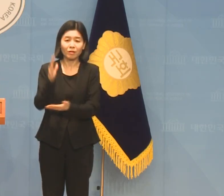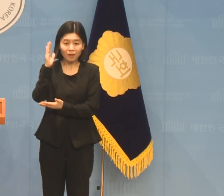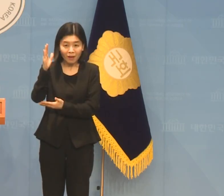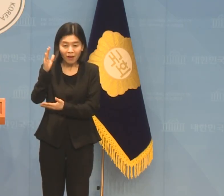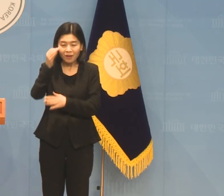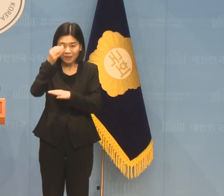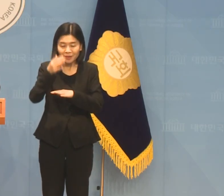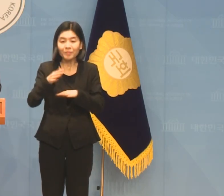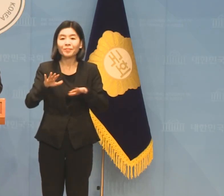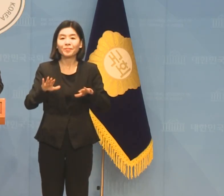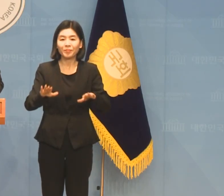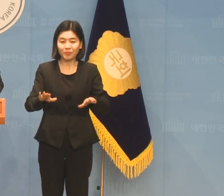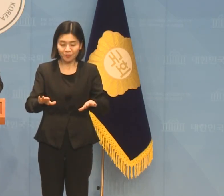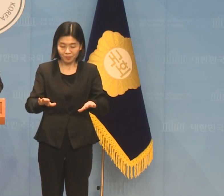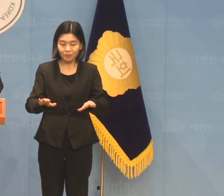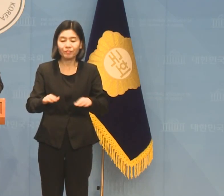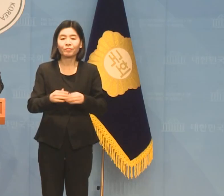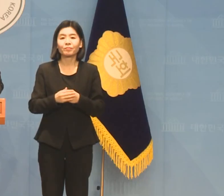네, 오늘